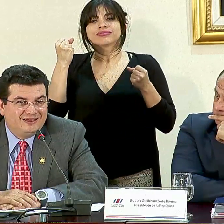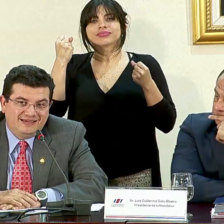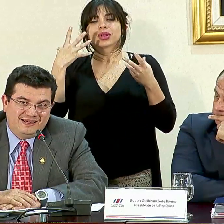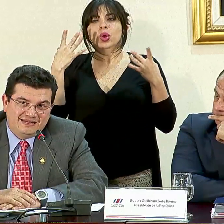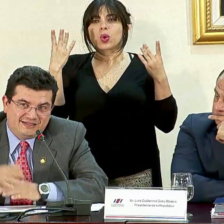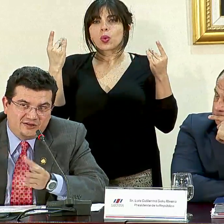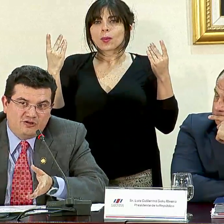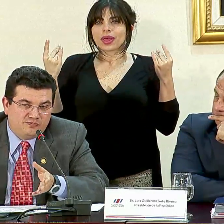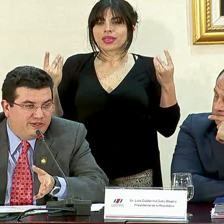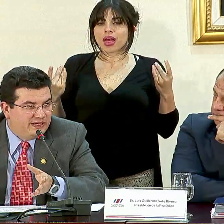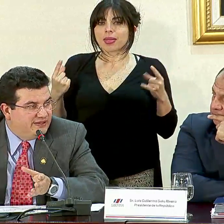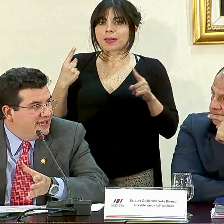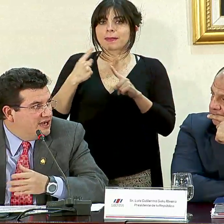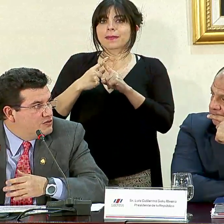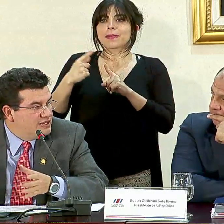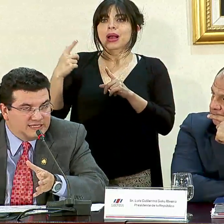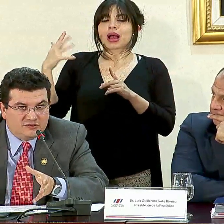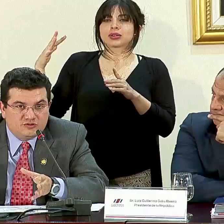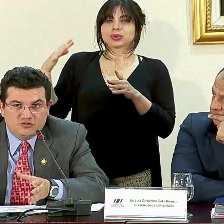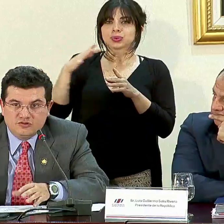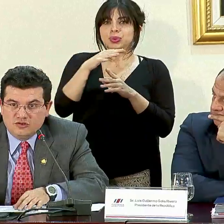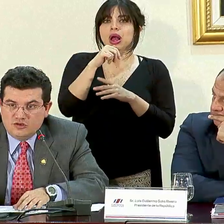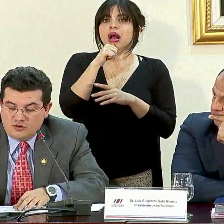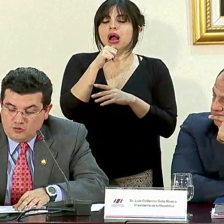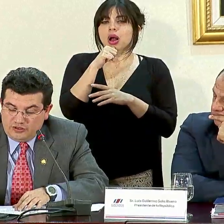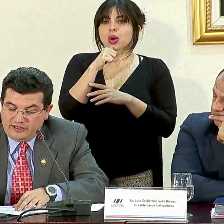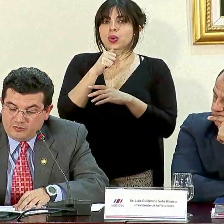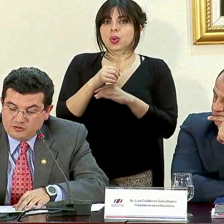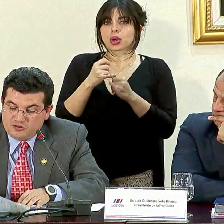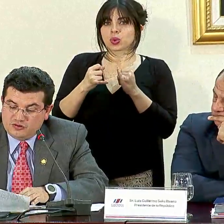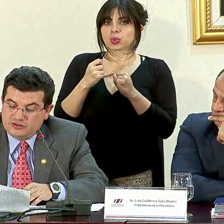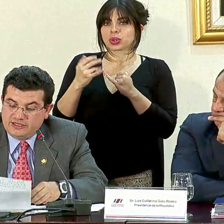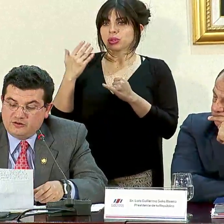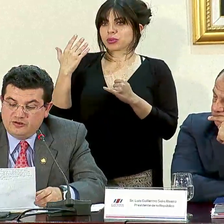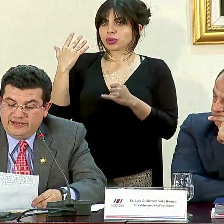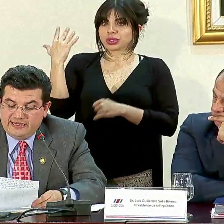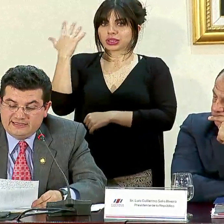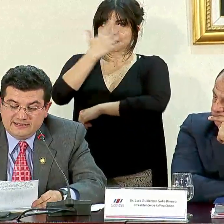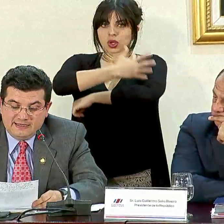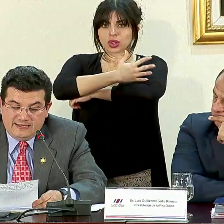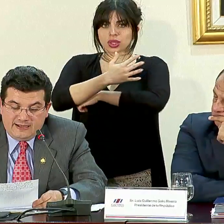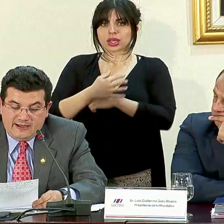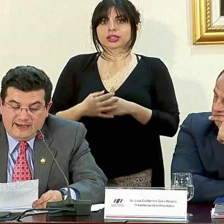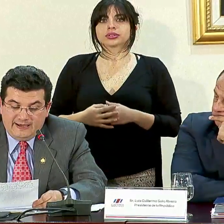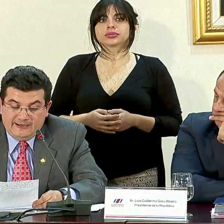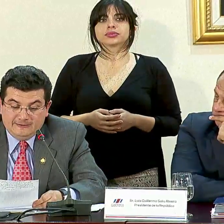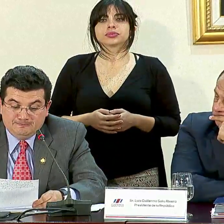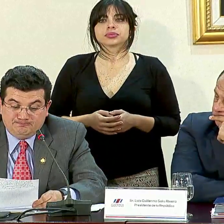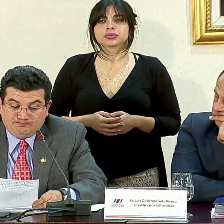humedad y este golpe de agua de estos últimos 5 días.